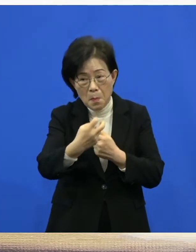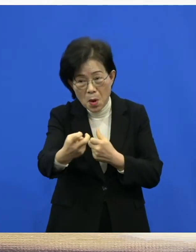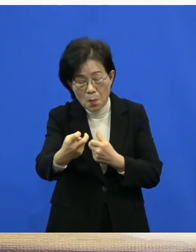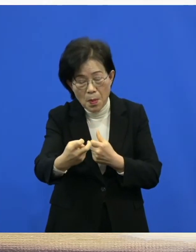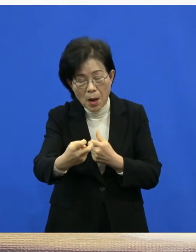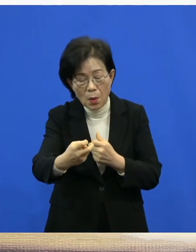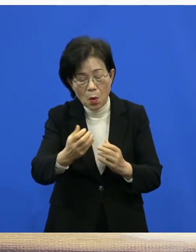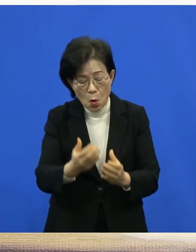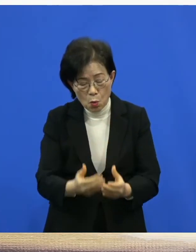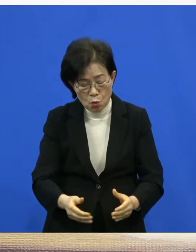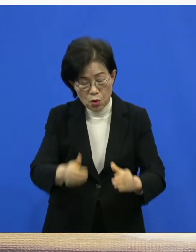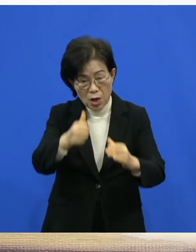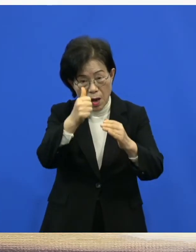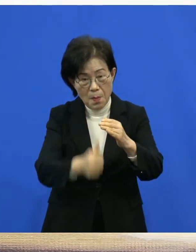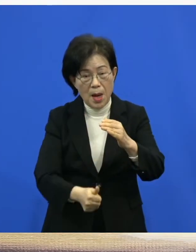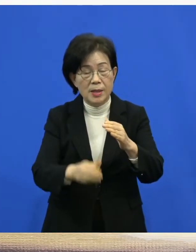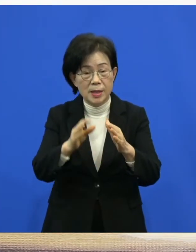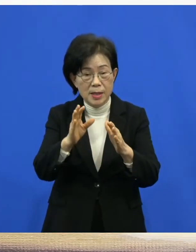빠졌을 때